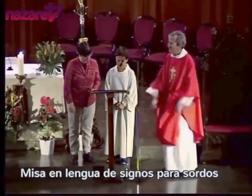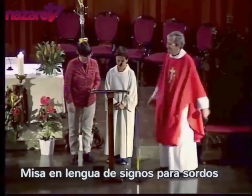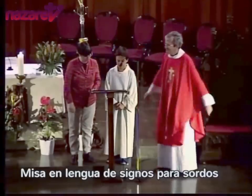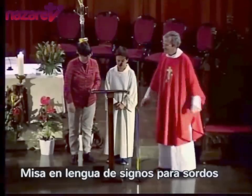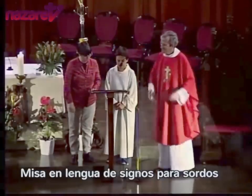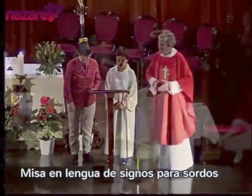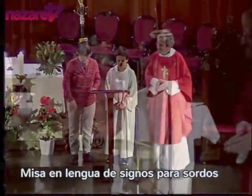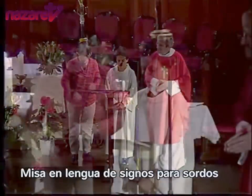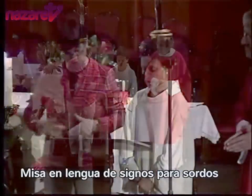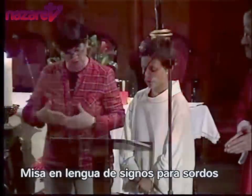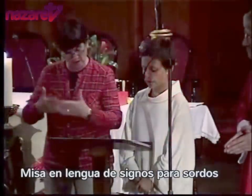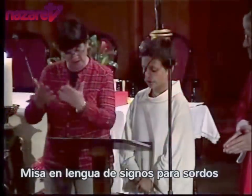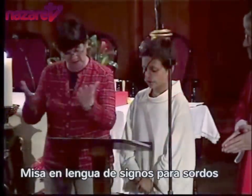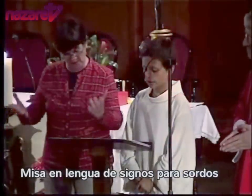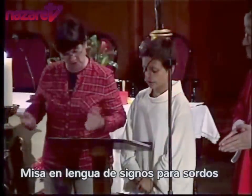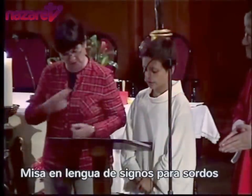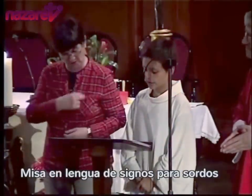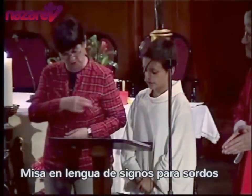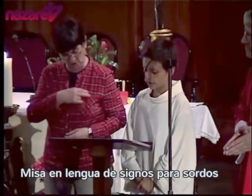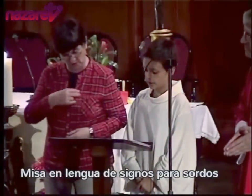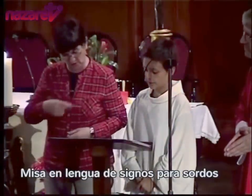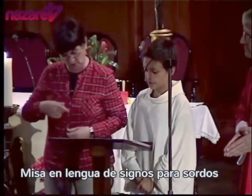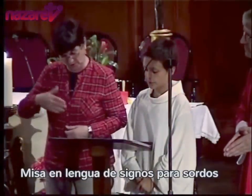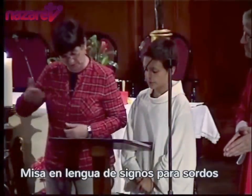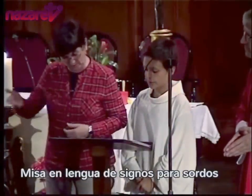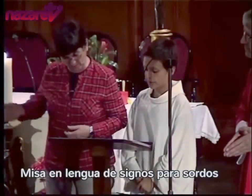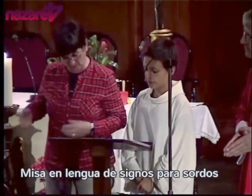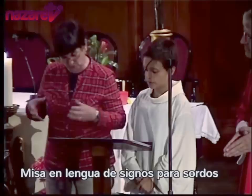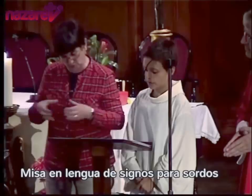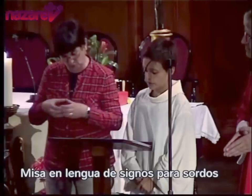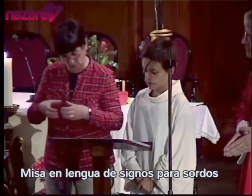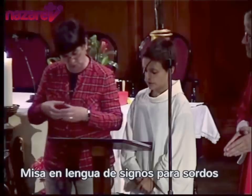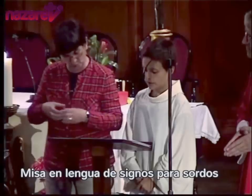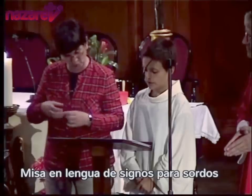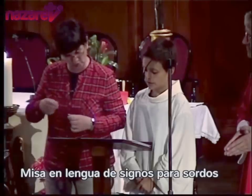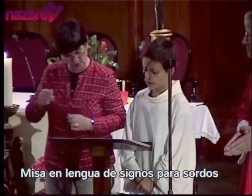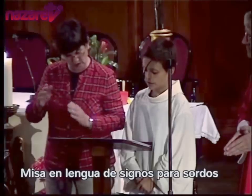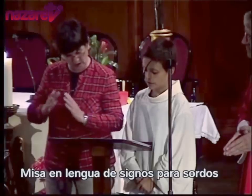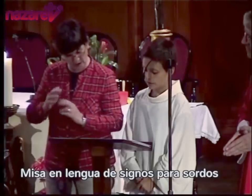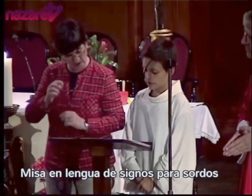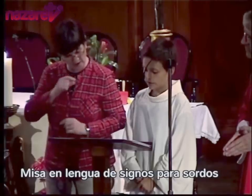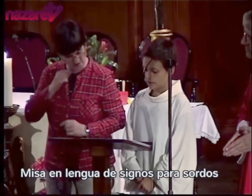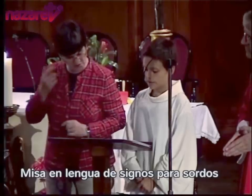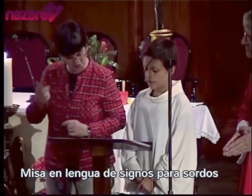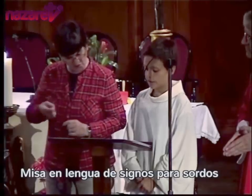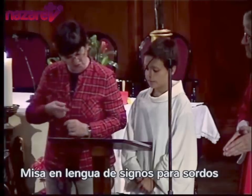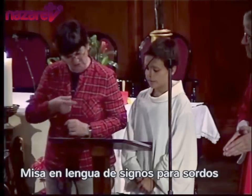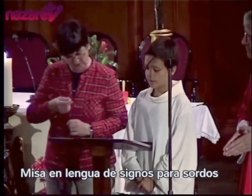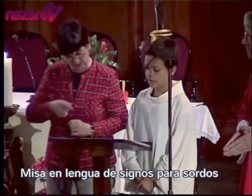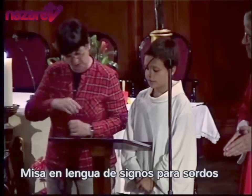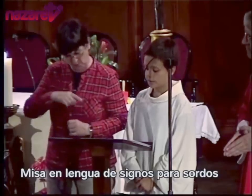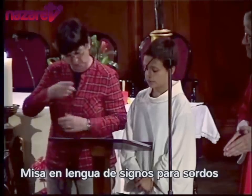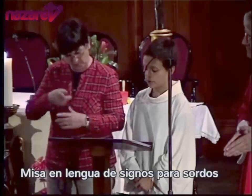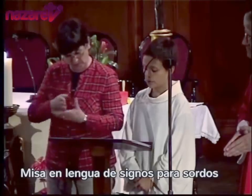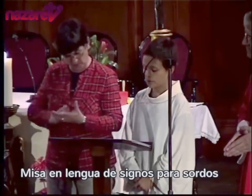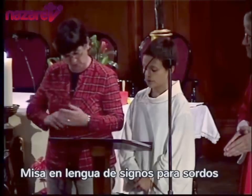Santo. Por la acción católica y los demás movimientos del laicado, que sean en